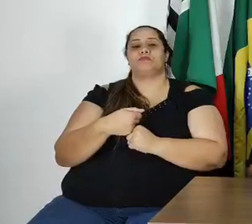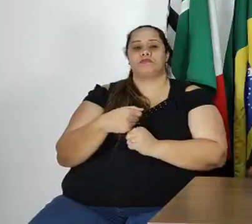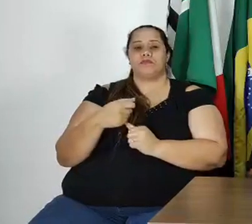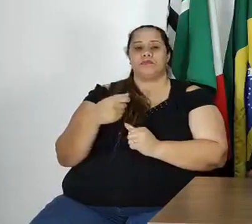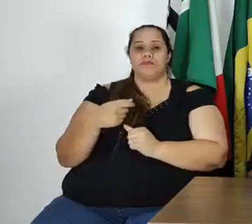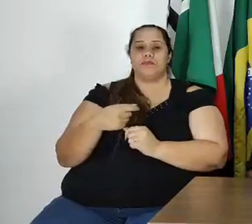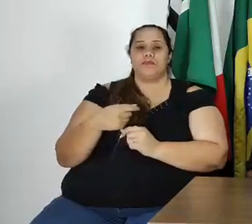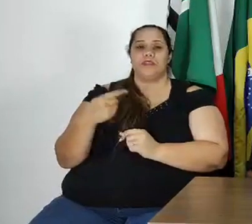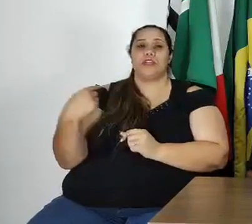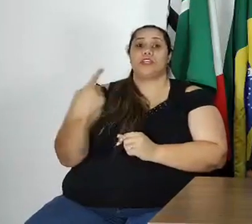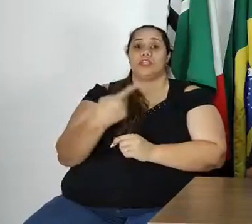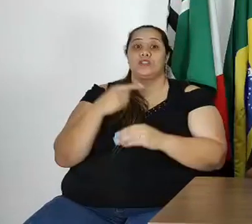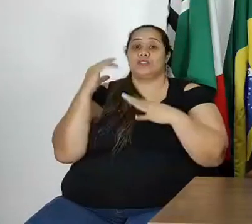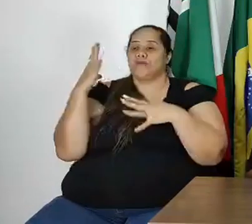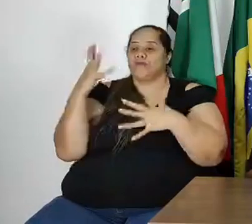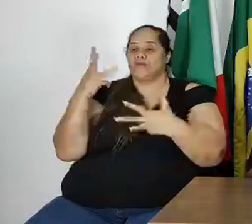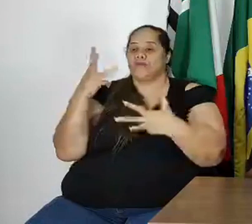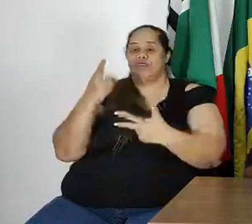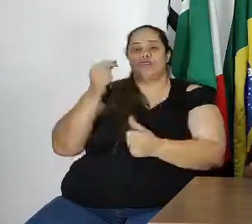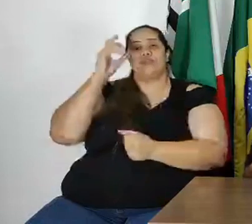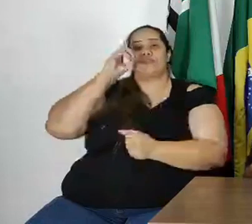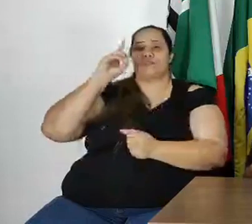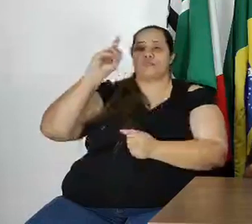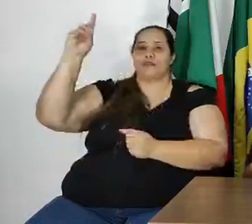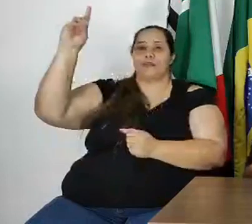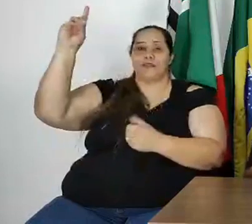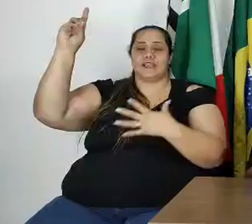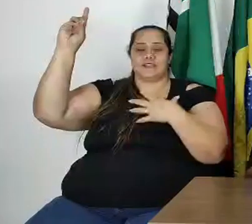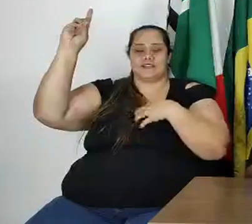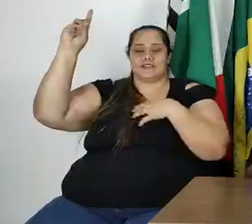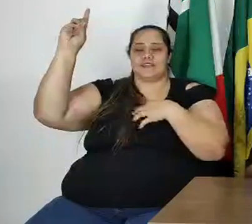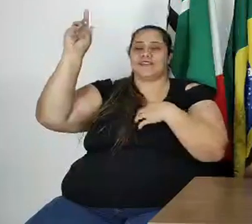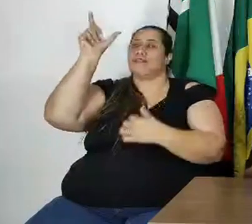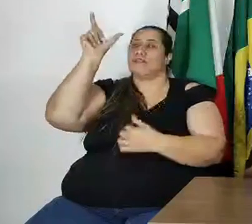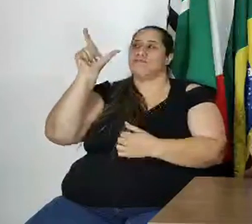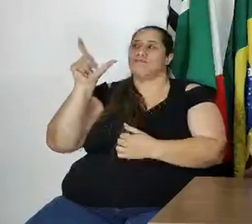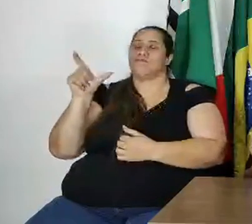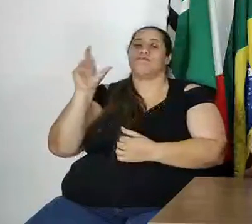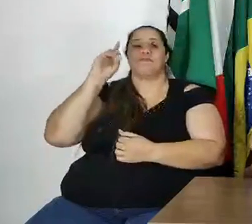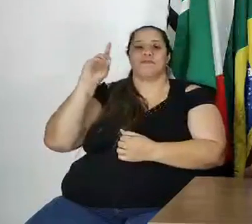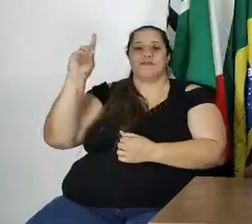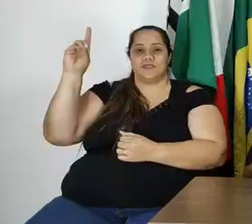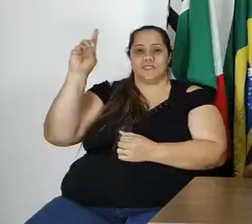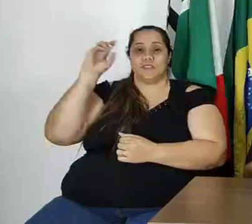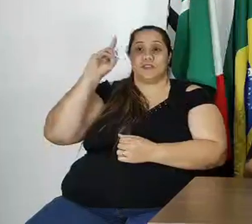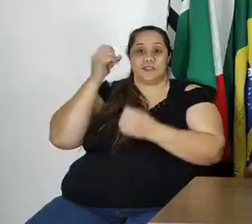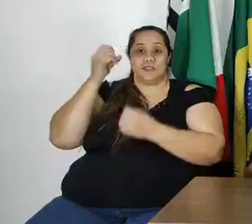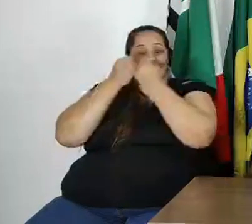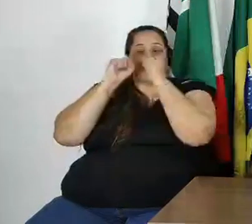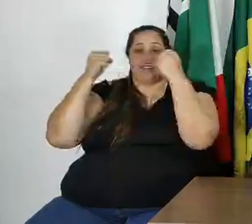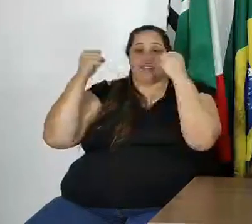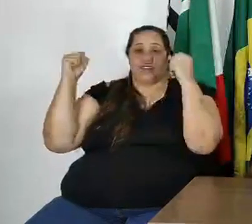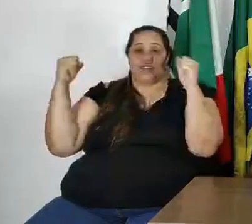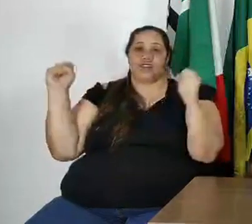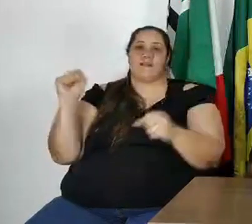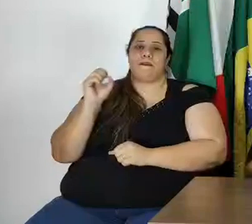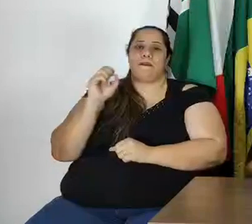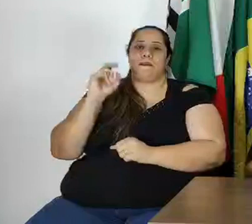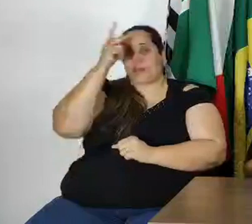se maravilhar com Deus. Nos mostra o quanto Ele é grandioso. Quem gera um